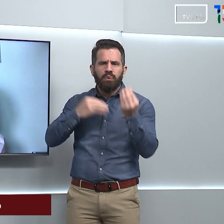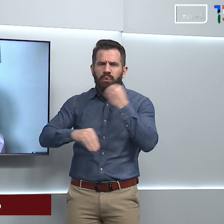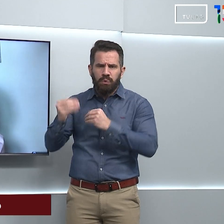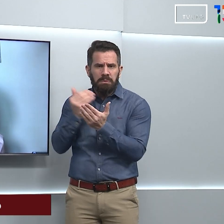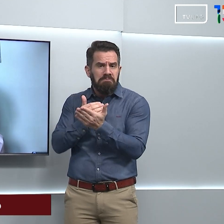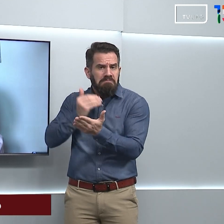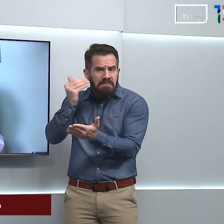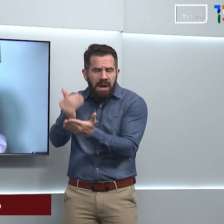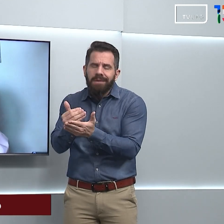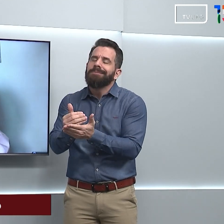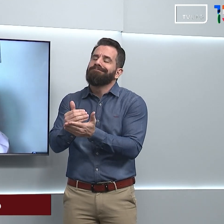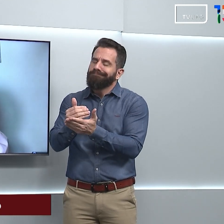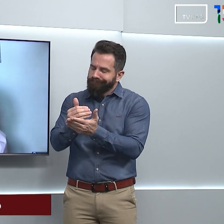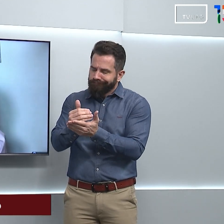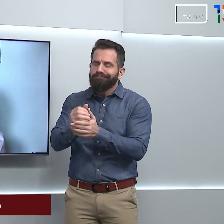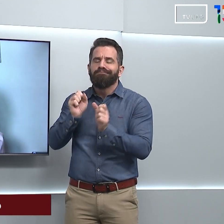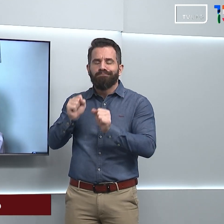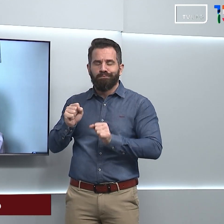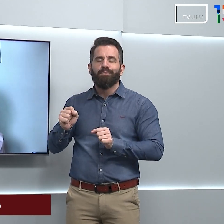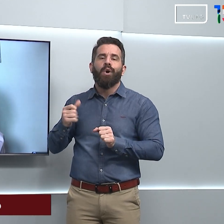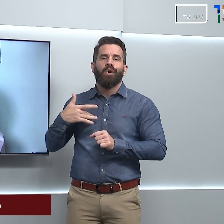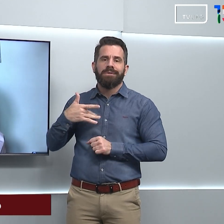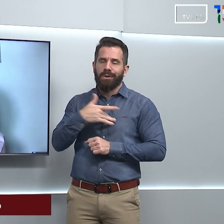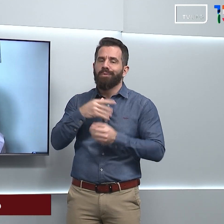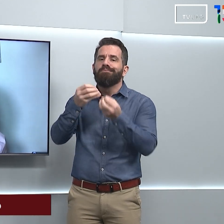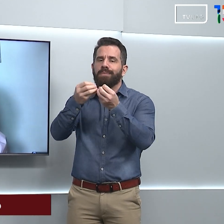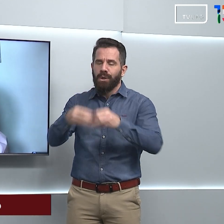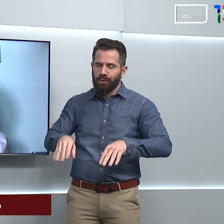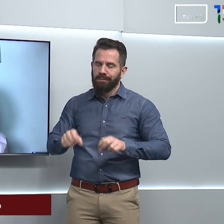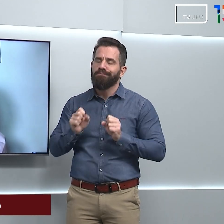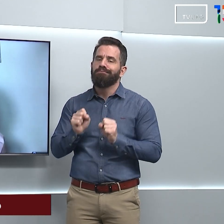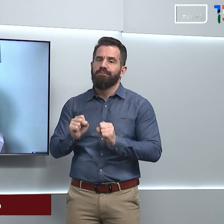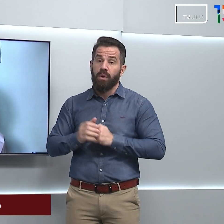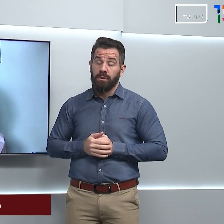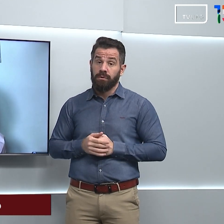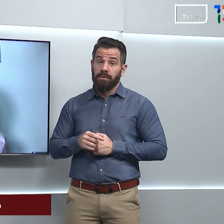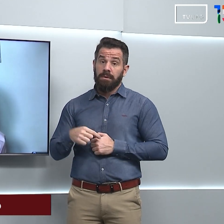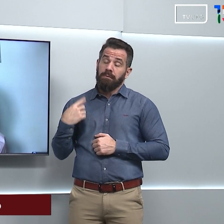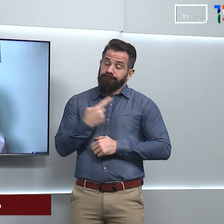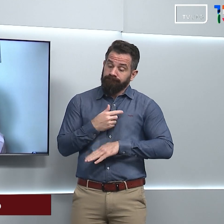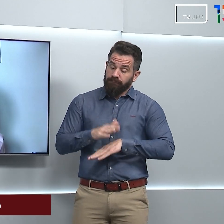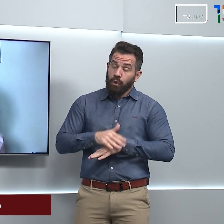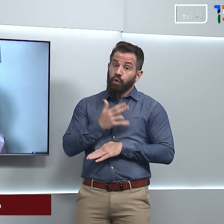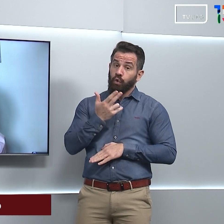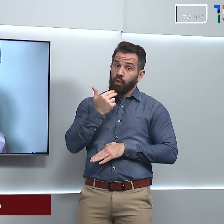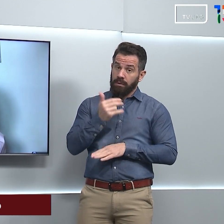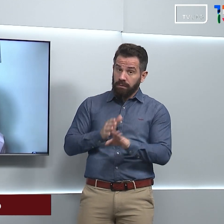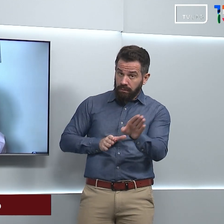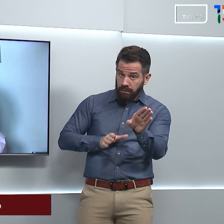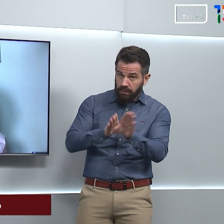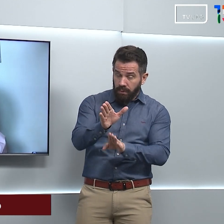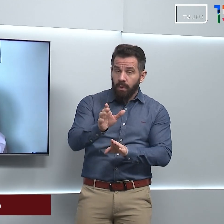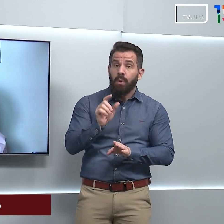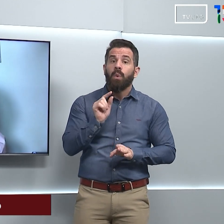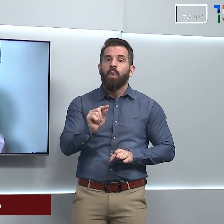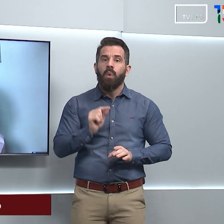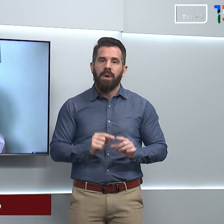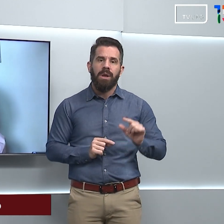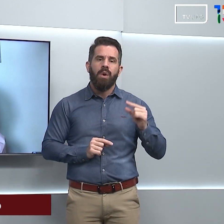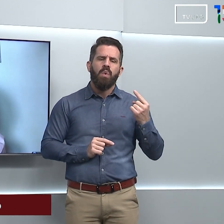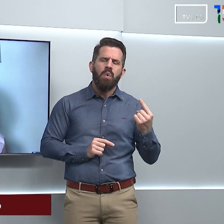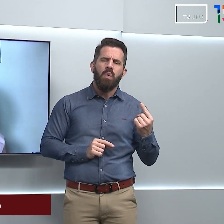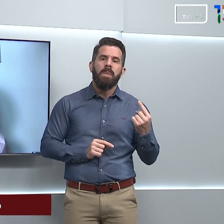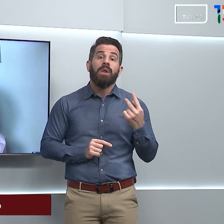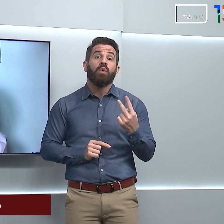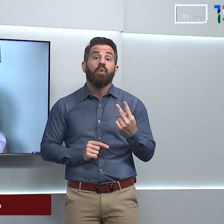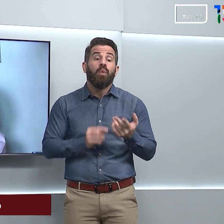causar malefícios. A gente costuma recomendar, né, no máximo aí de uma a 2 xícaras de café